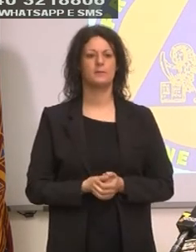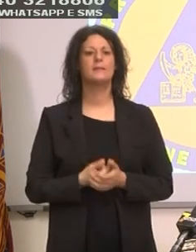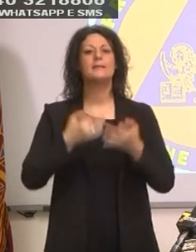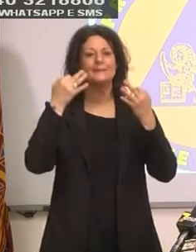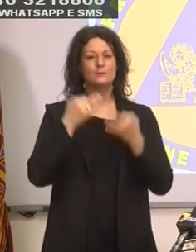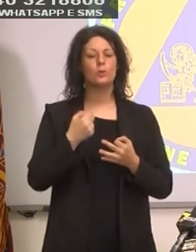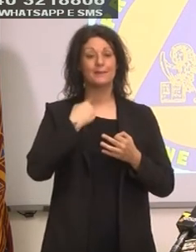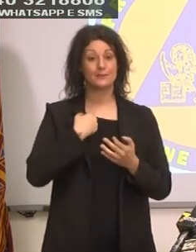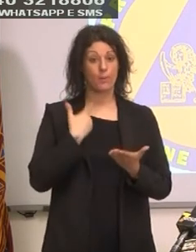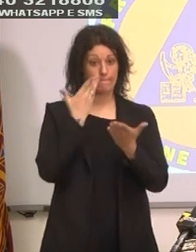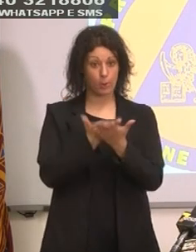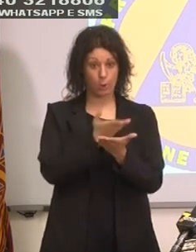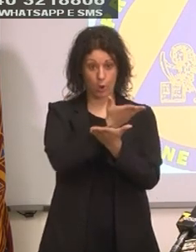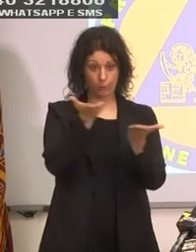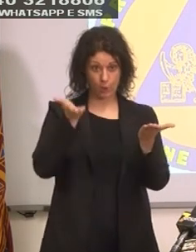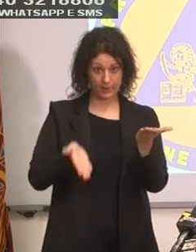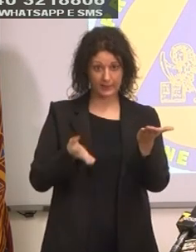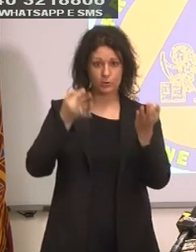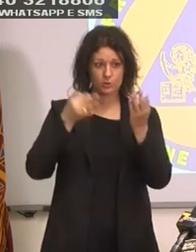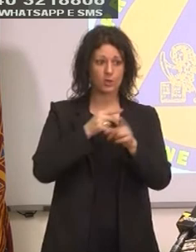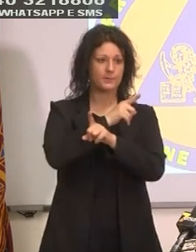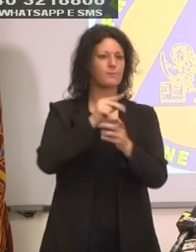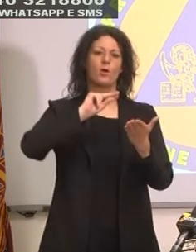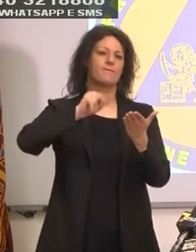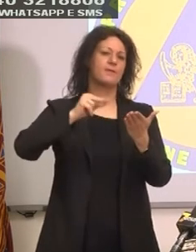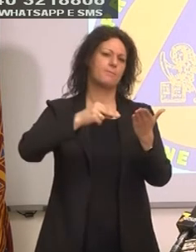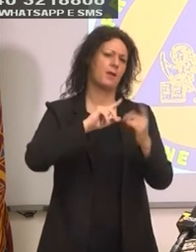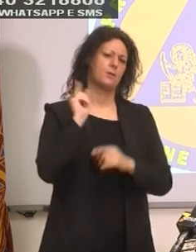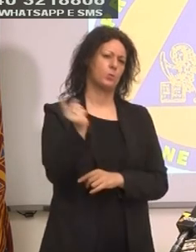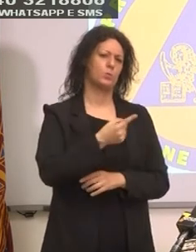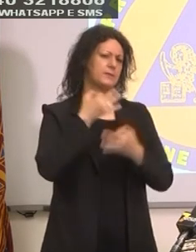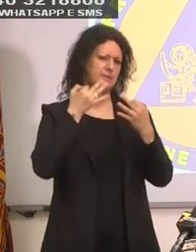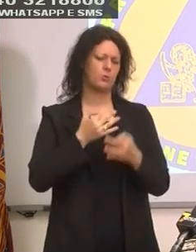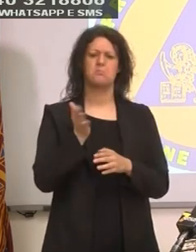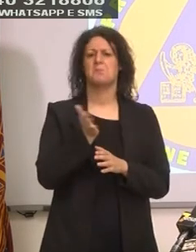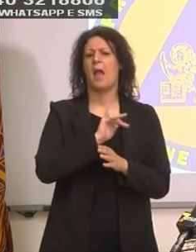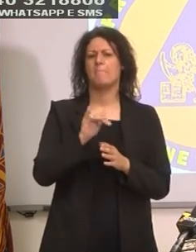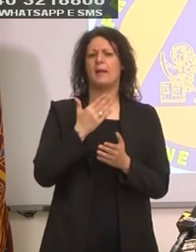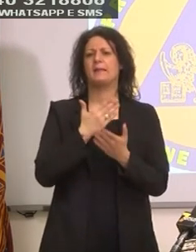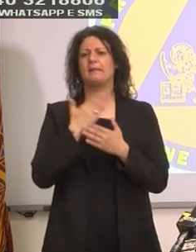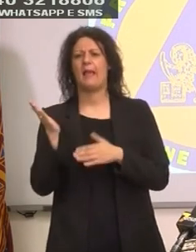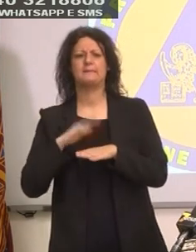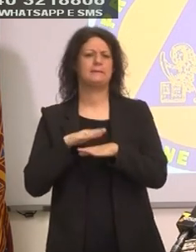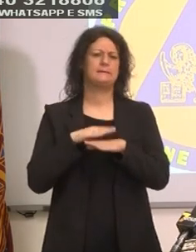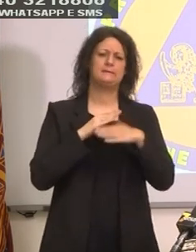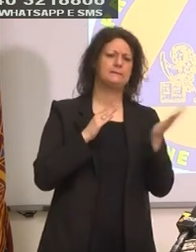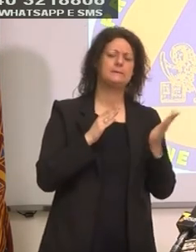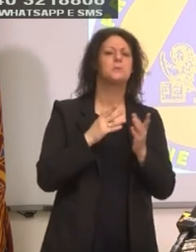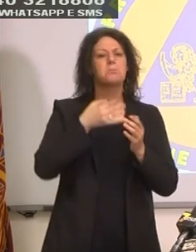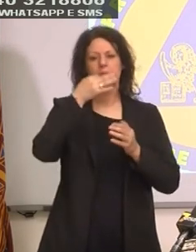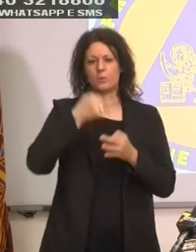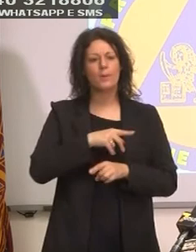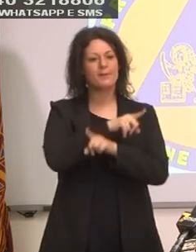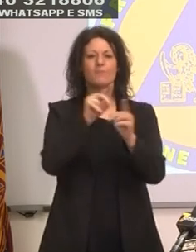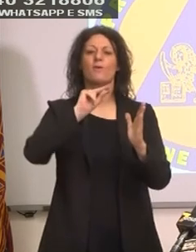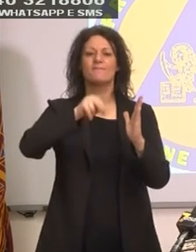firmate tutti, a prescindere dal vostro pensiero politico, che siate di destra, di sinistra, di su, di giù, cioè, è firmabile, è